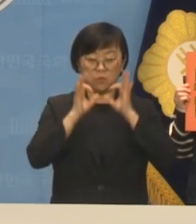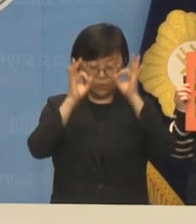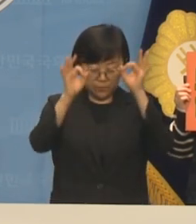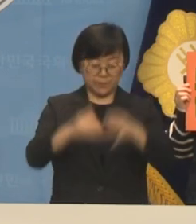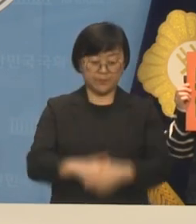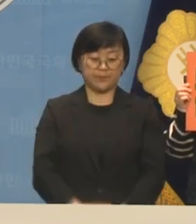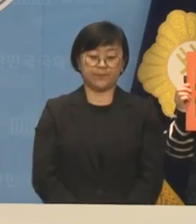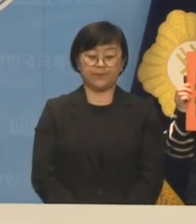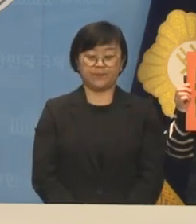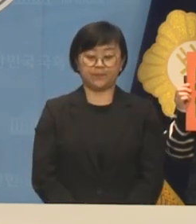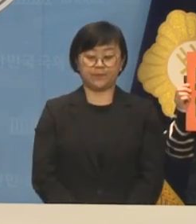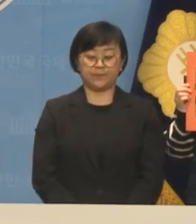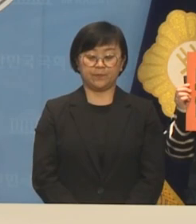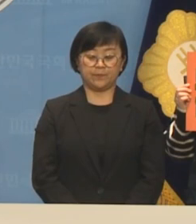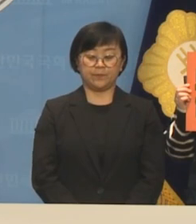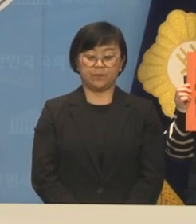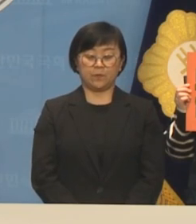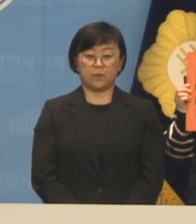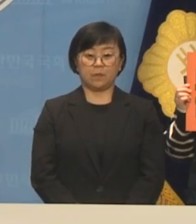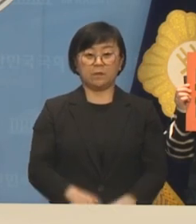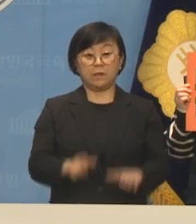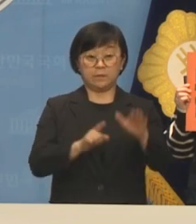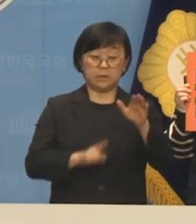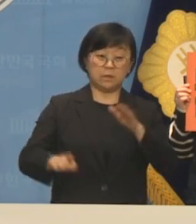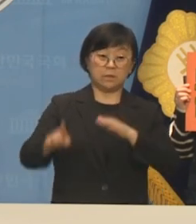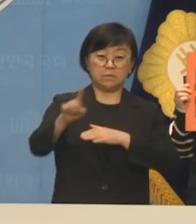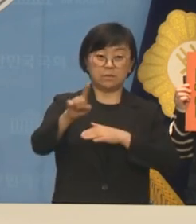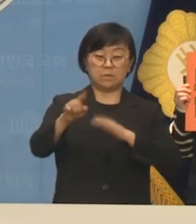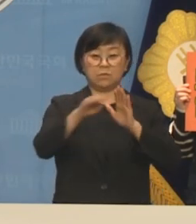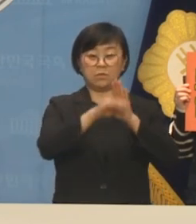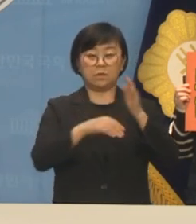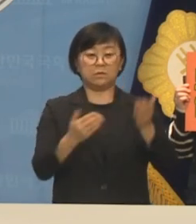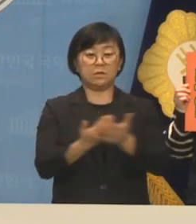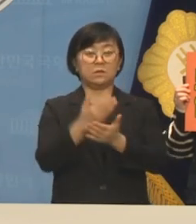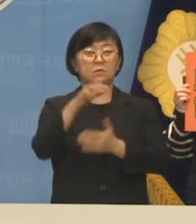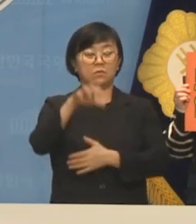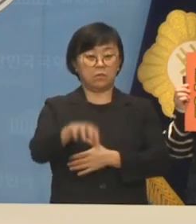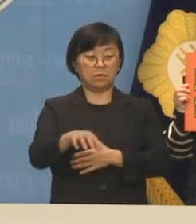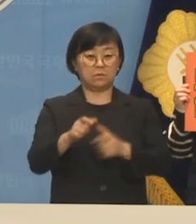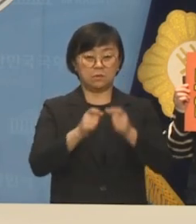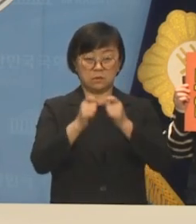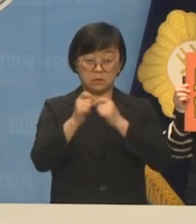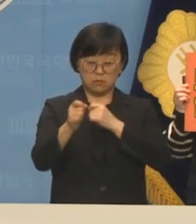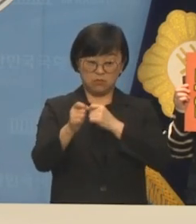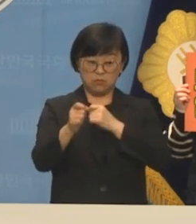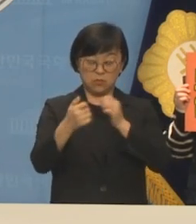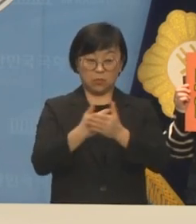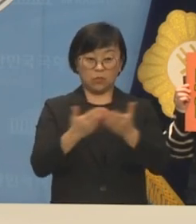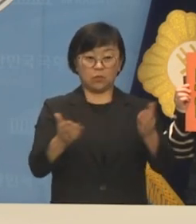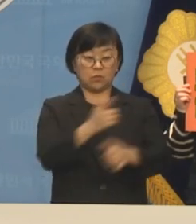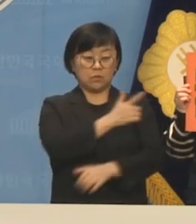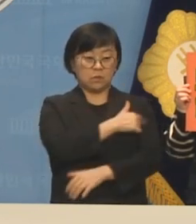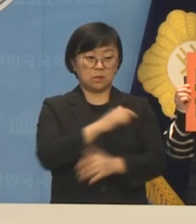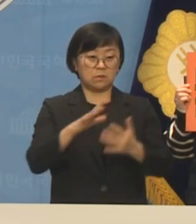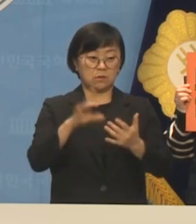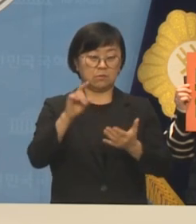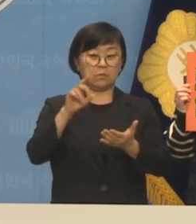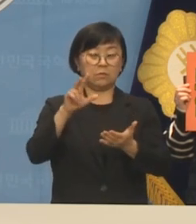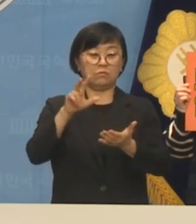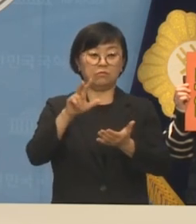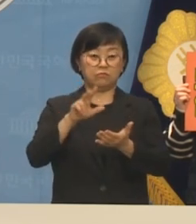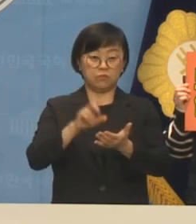것입니다. 그 최선두에 우리 콘텐츠진흥원 지부에 노동이사 선임에 문제가 있을